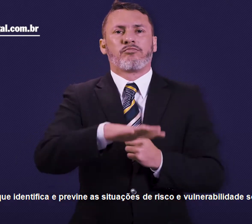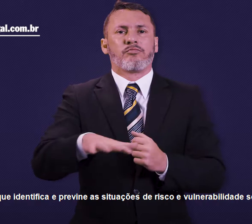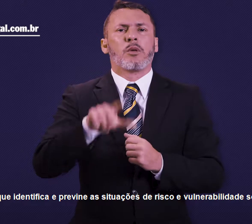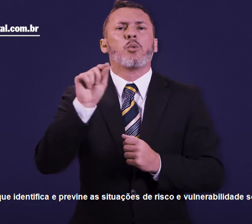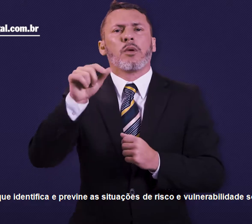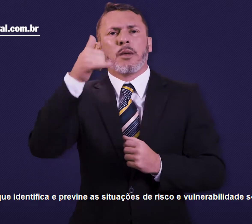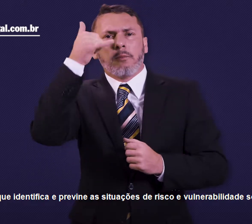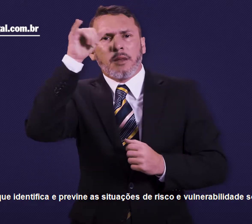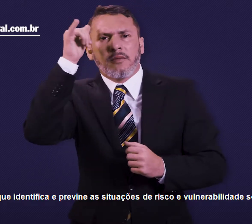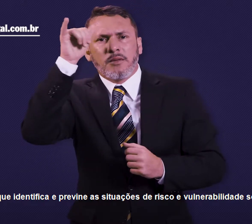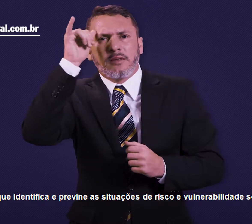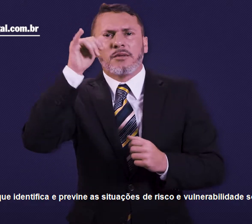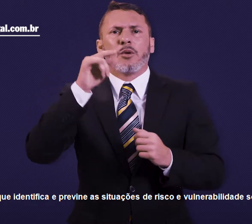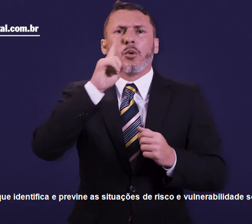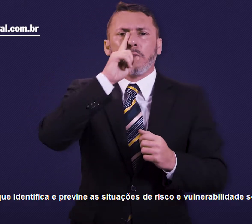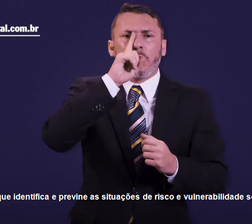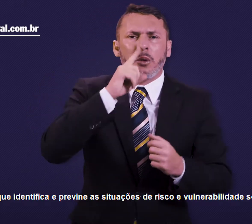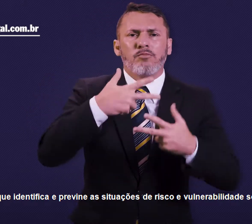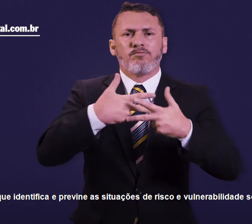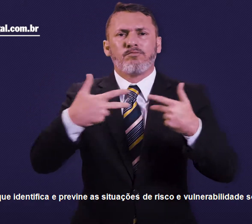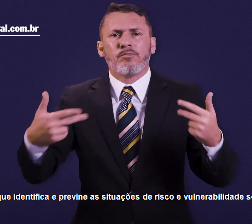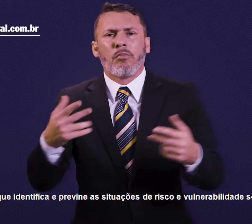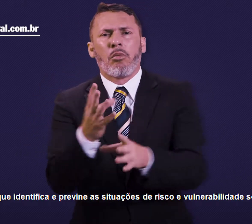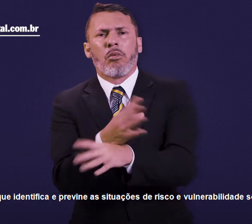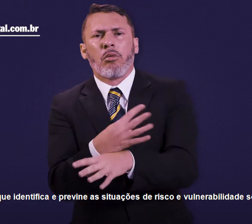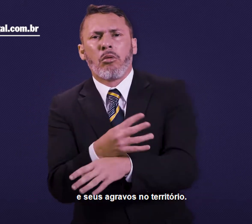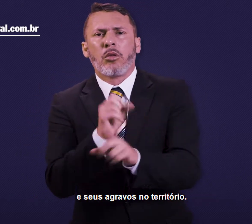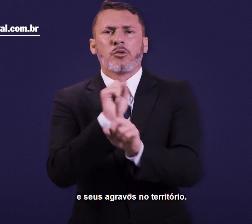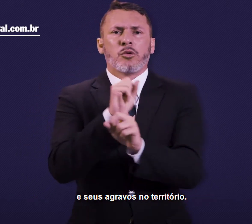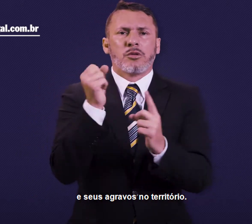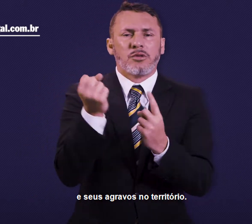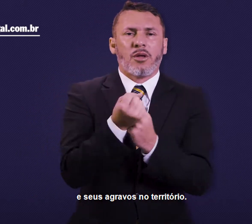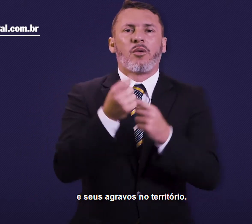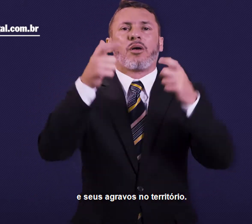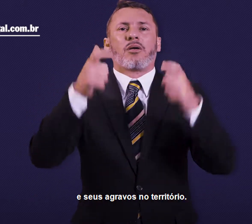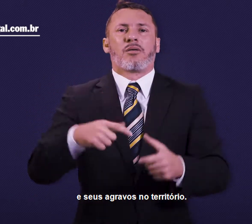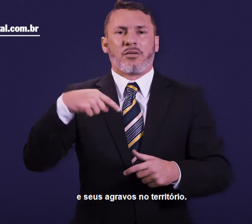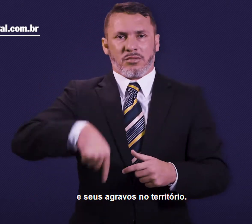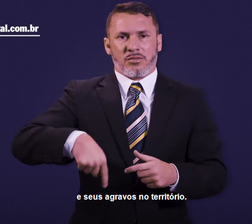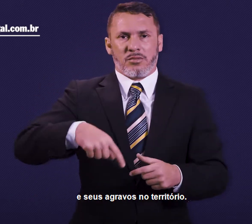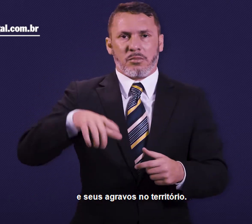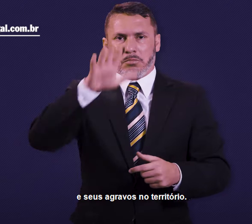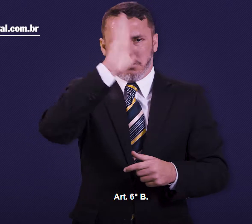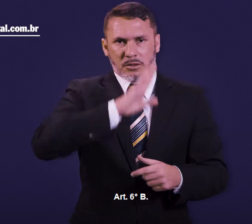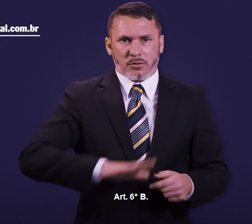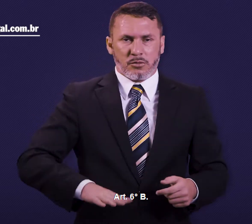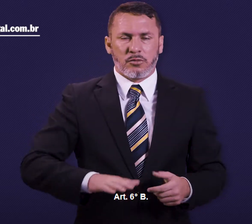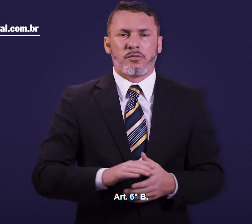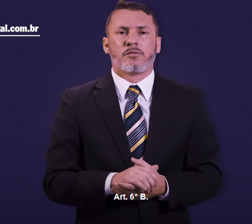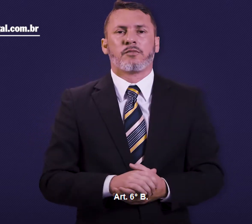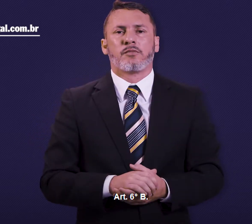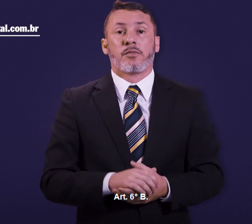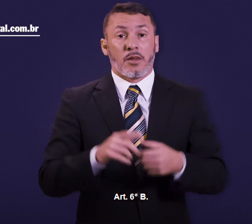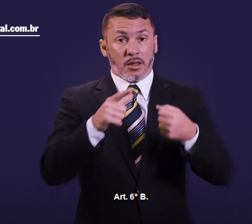as situações de risco e vulnerabilidade social e seus agravos no território. Artigo